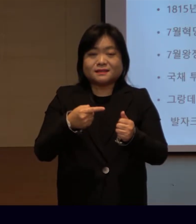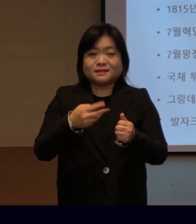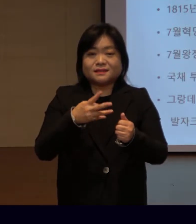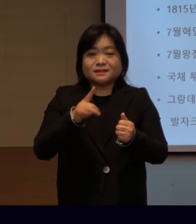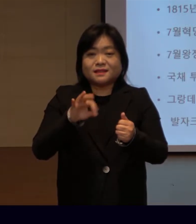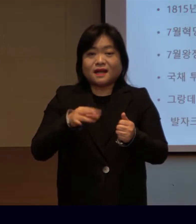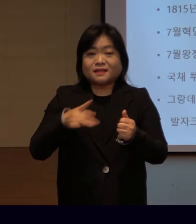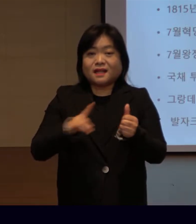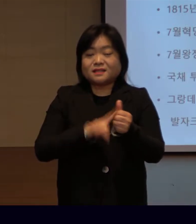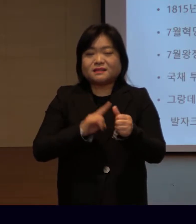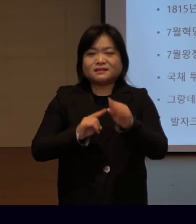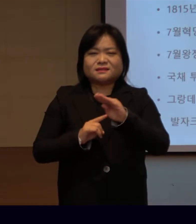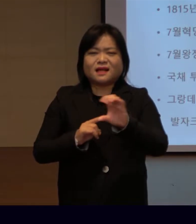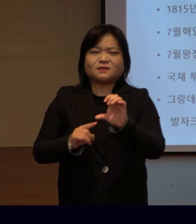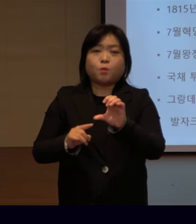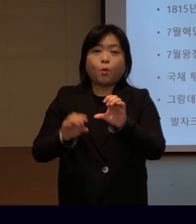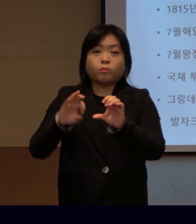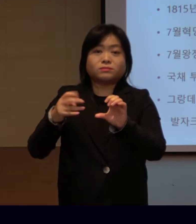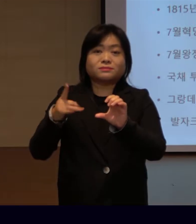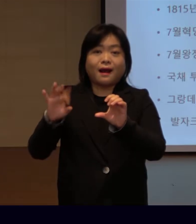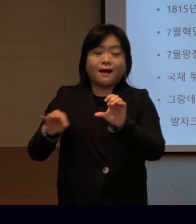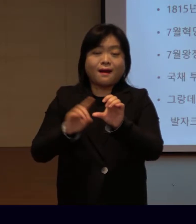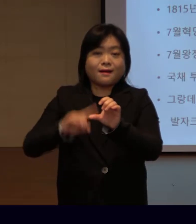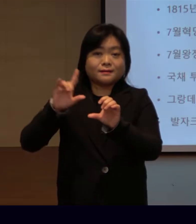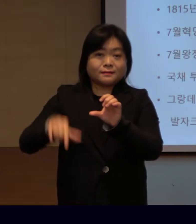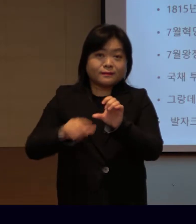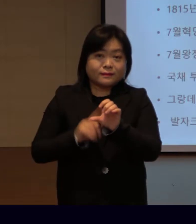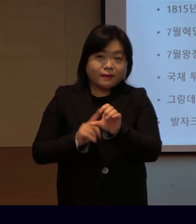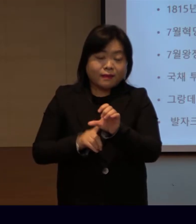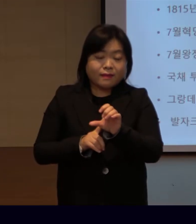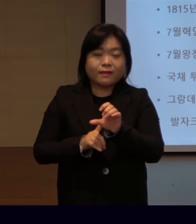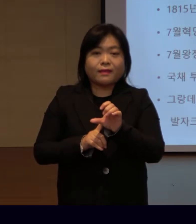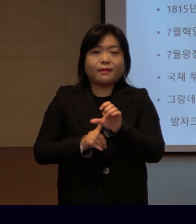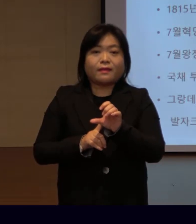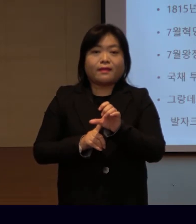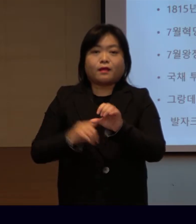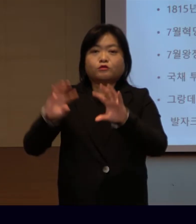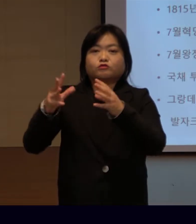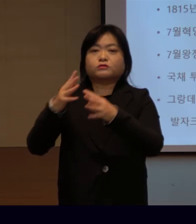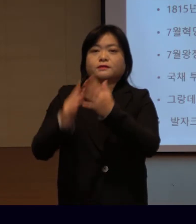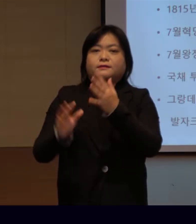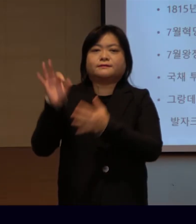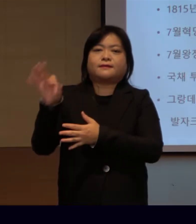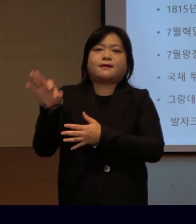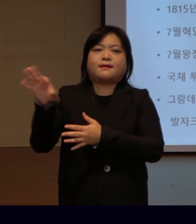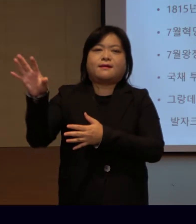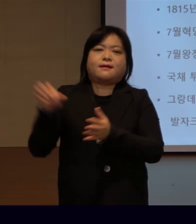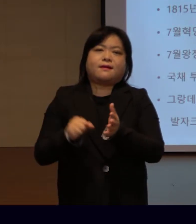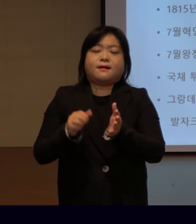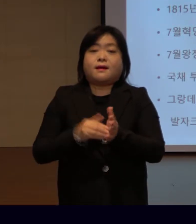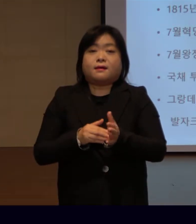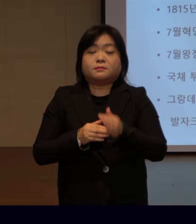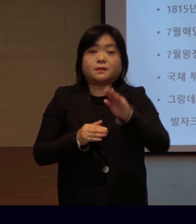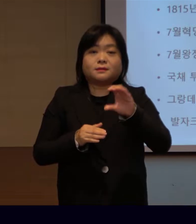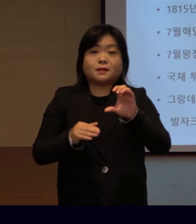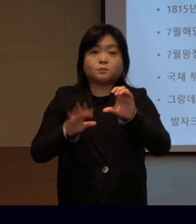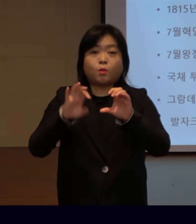그랑데는 45프랑일 때 그 국채를 삽니다. 그럼